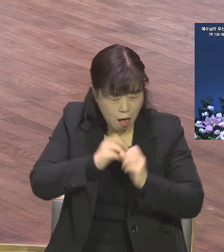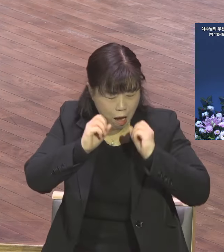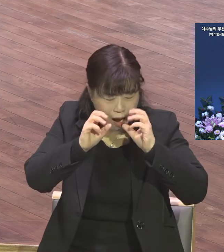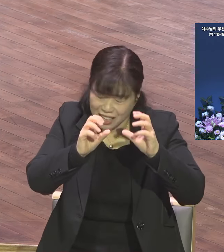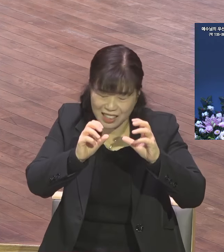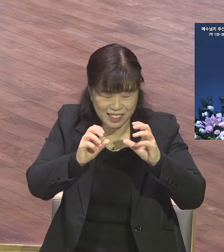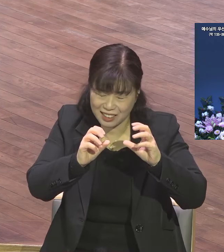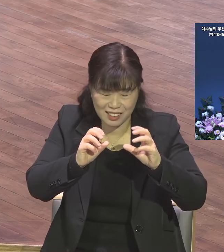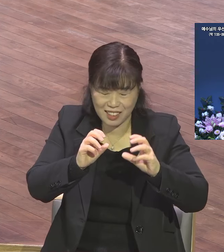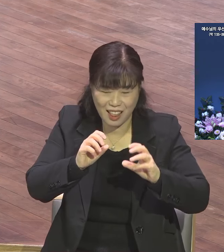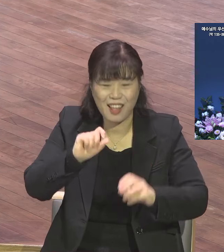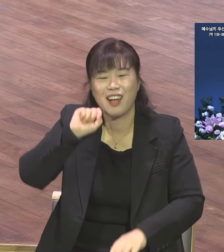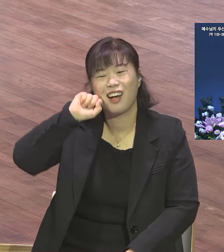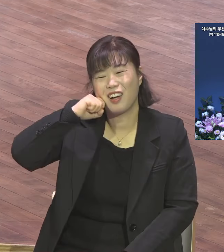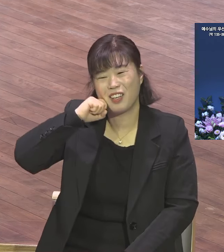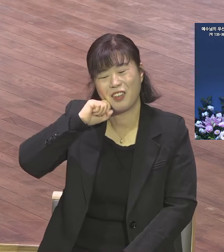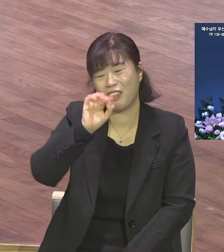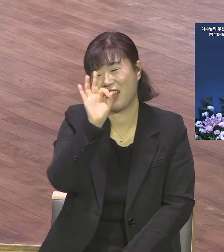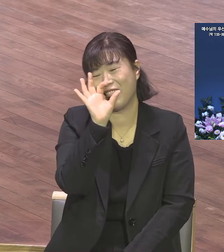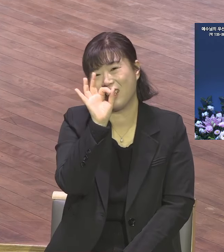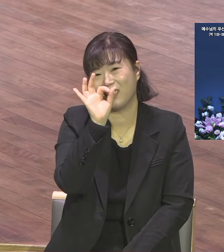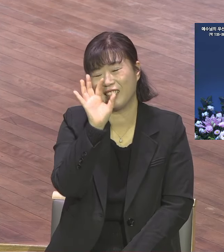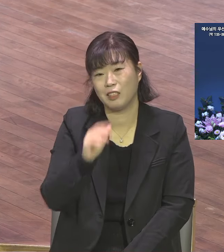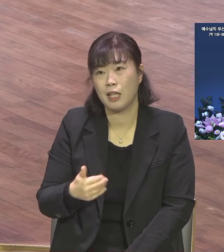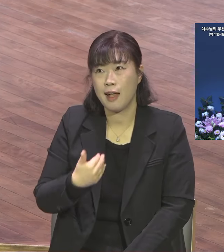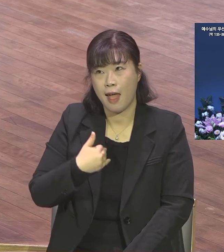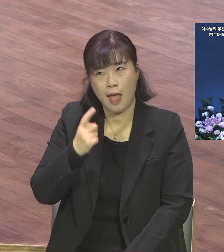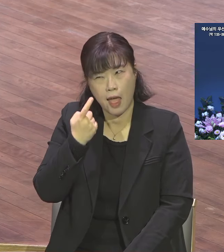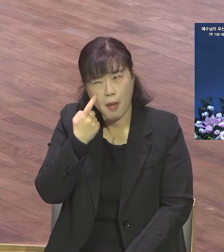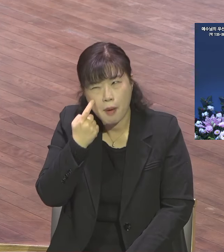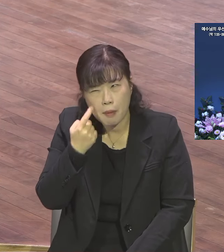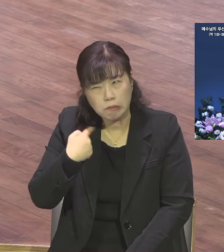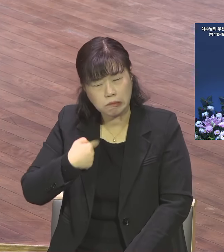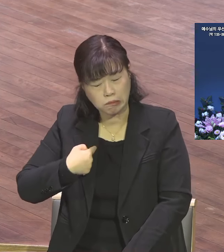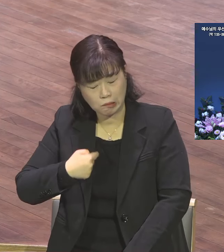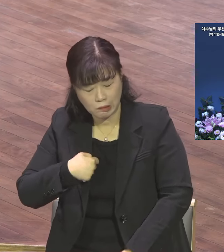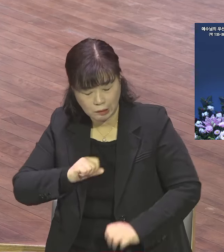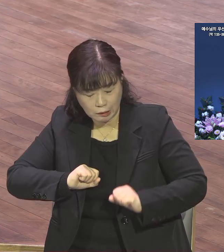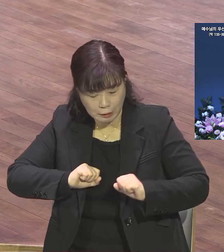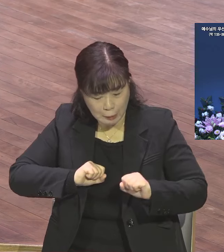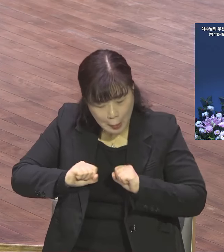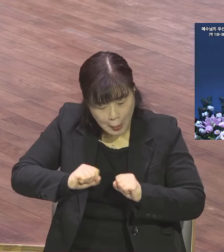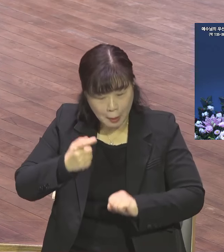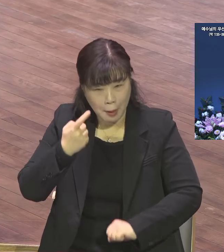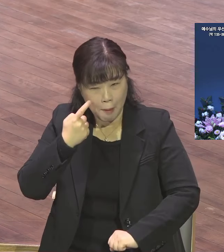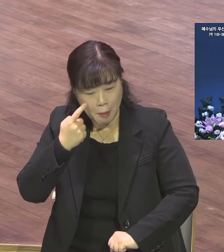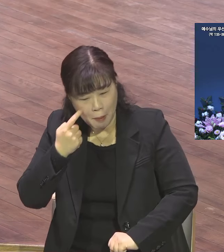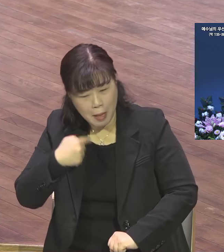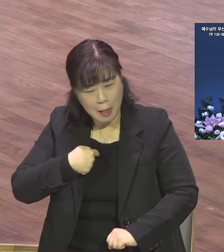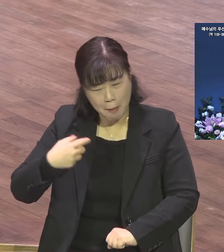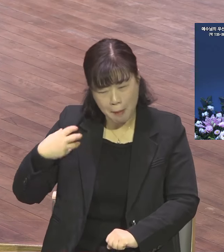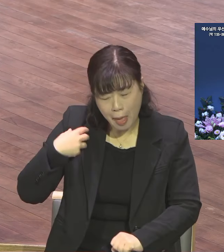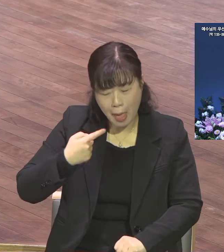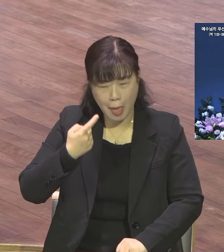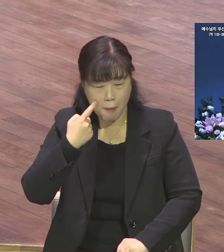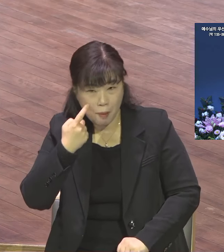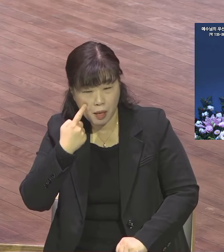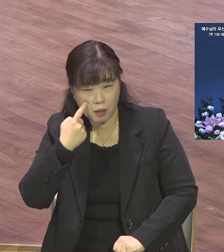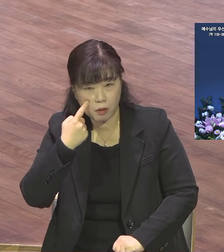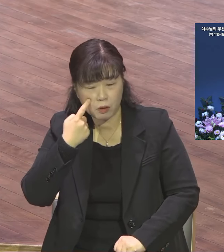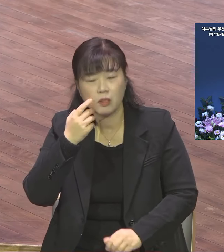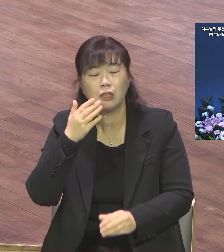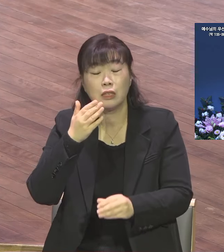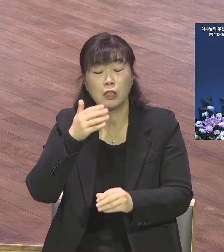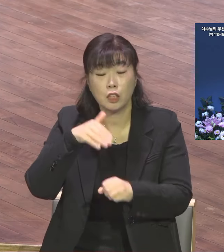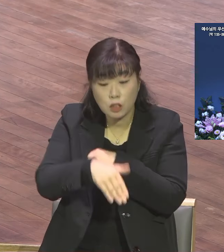내가 뭔가 하려고 하니까 힘들잖아요. 피곤하잖아요. 내가 뭔가 하려니까 뭐든지 내가 주인이 돼야